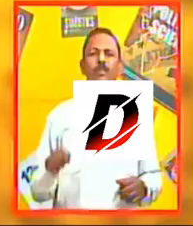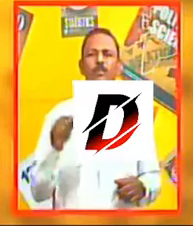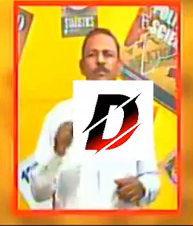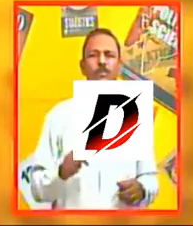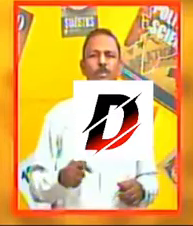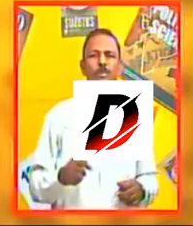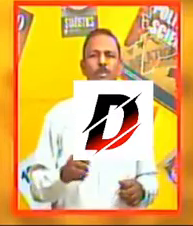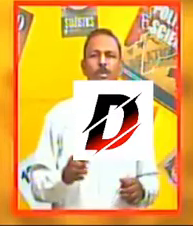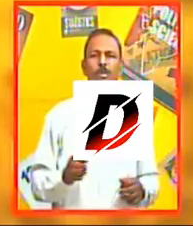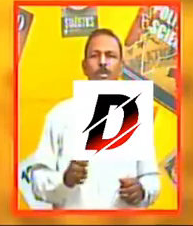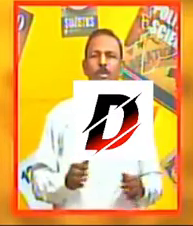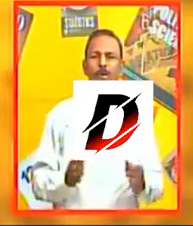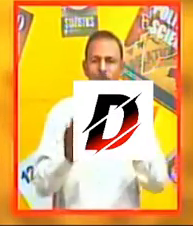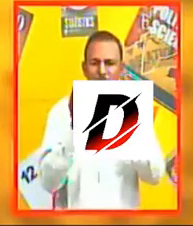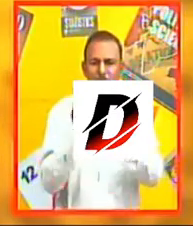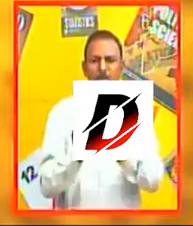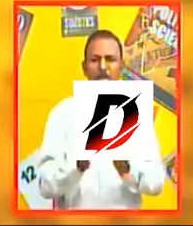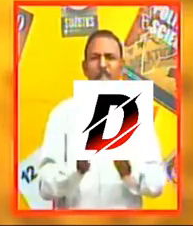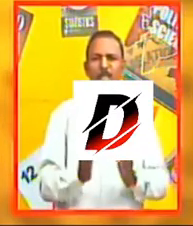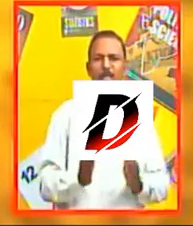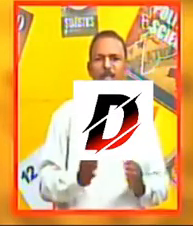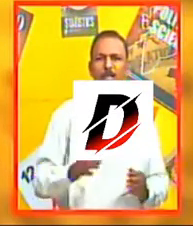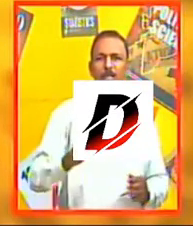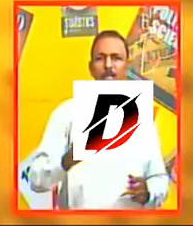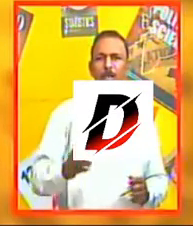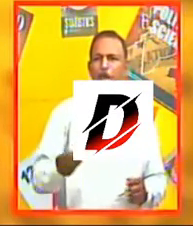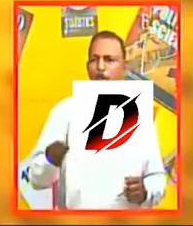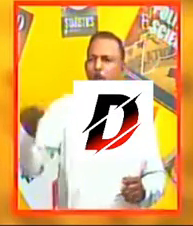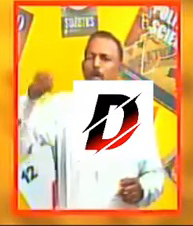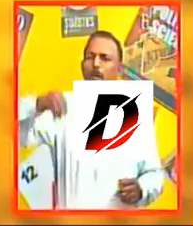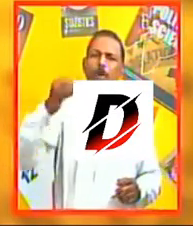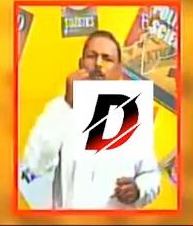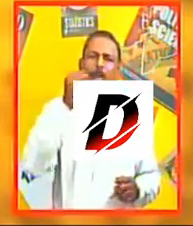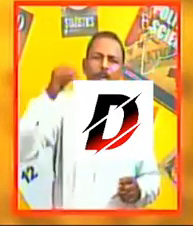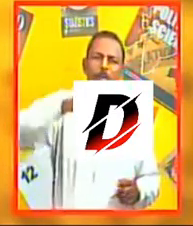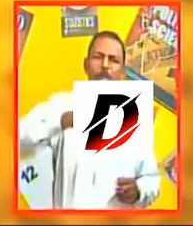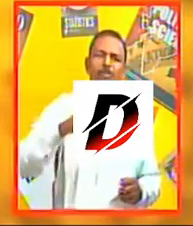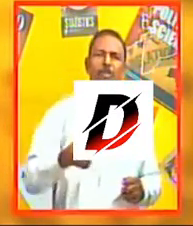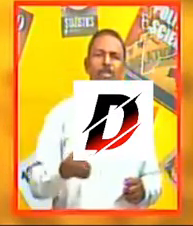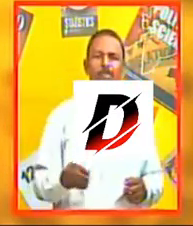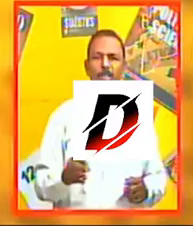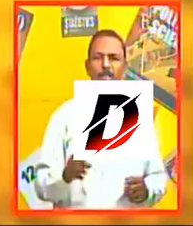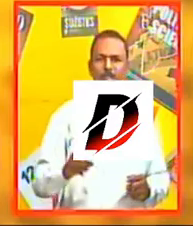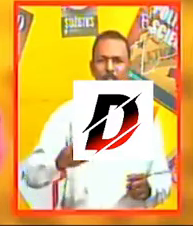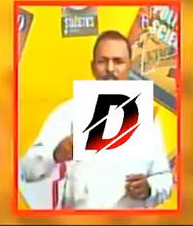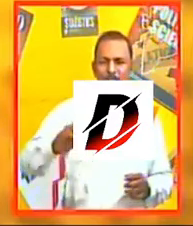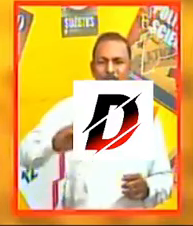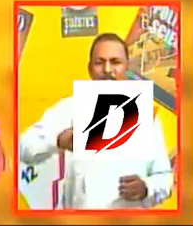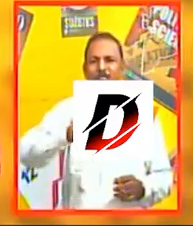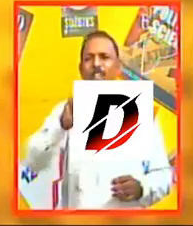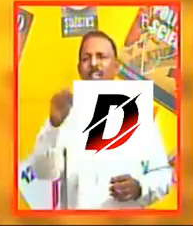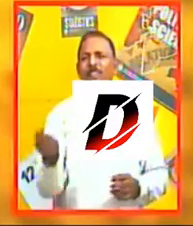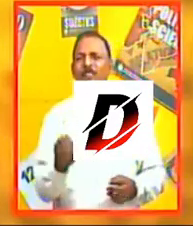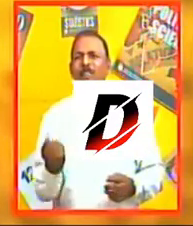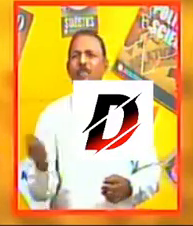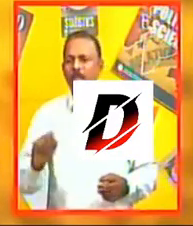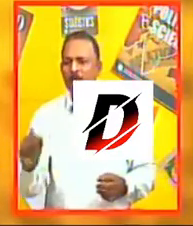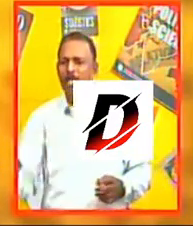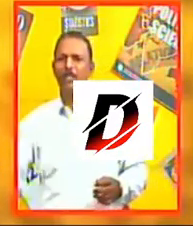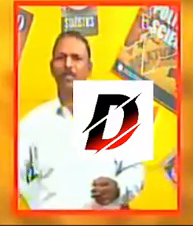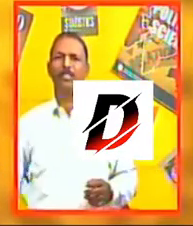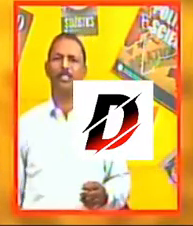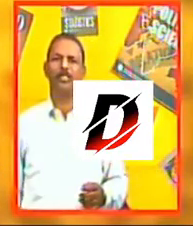பதிலை எழுதணும். பாருங்க, பார்க்கறது ஒரே பகுதி இருந்தாலும் மதிப்பெண்கள் பெறுவது எப்படி, எந்தெந்த முறையில் நாம்